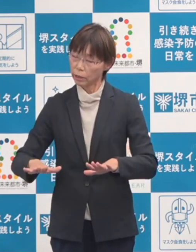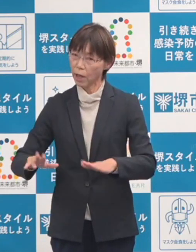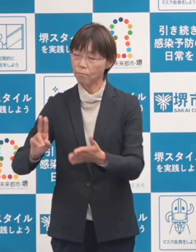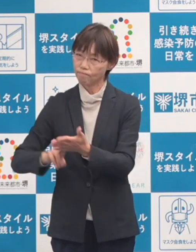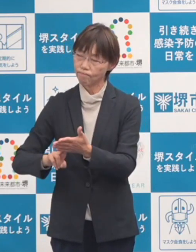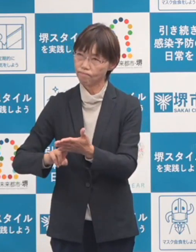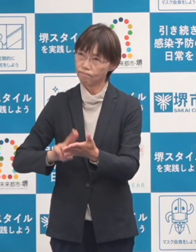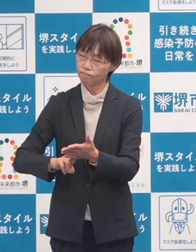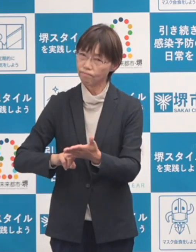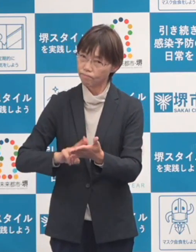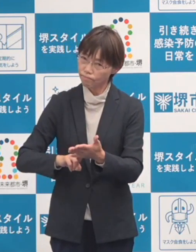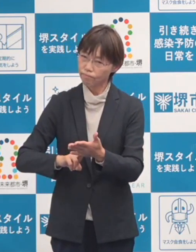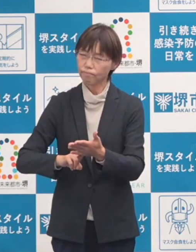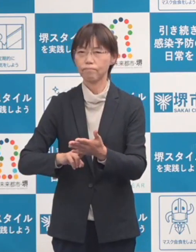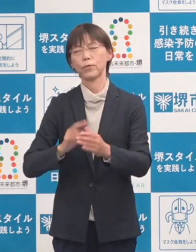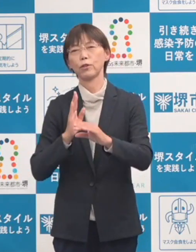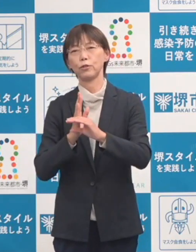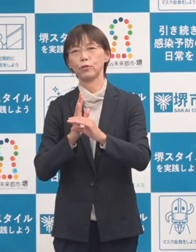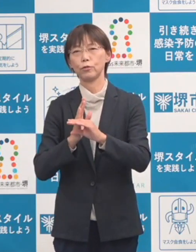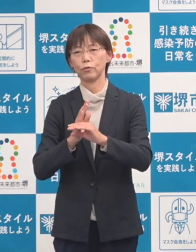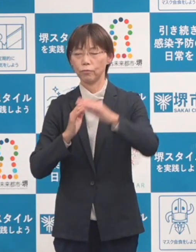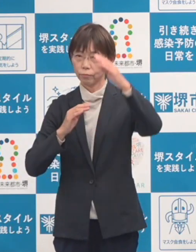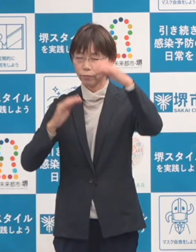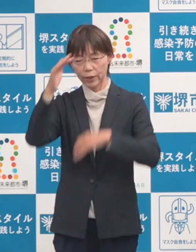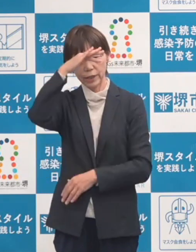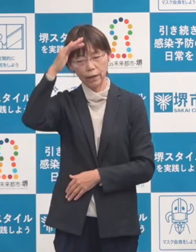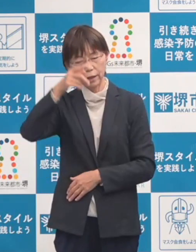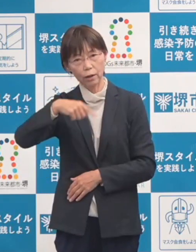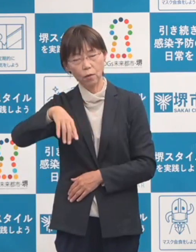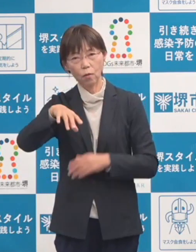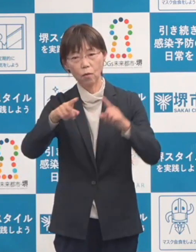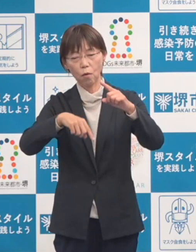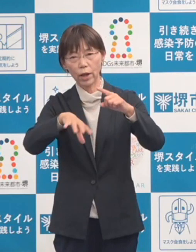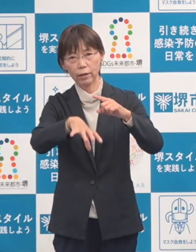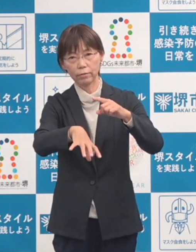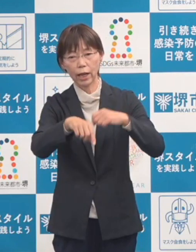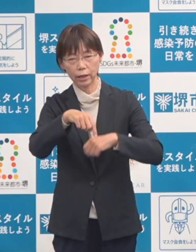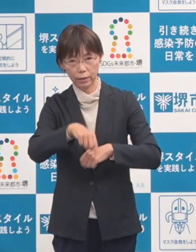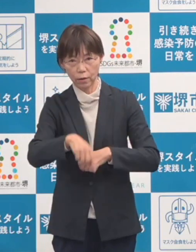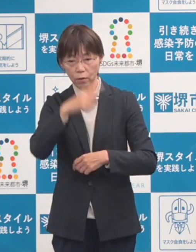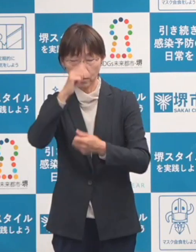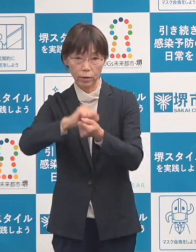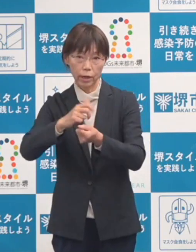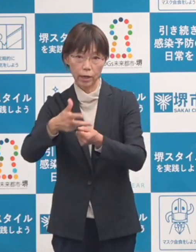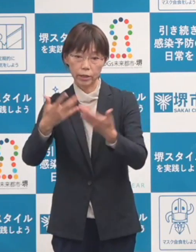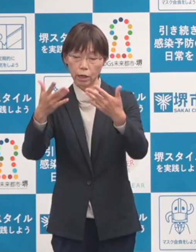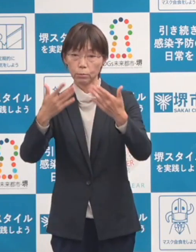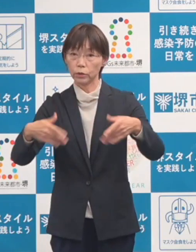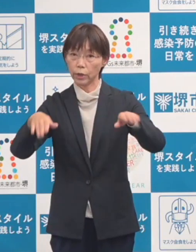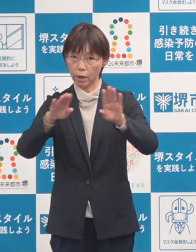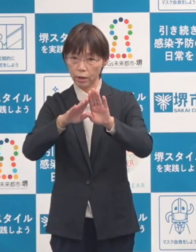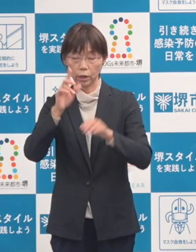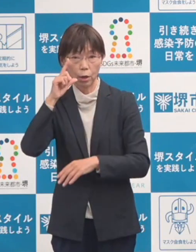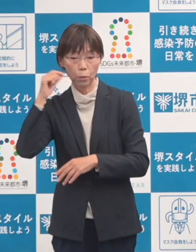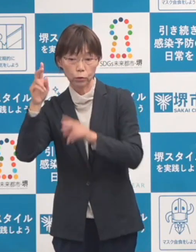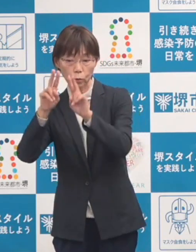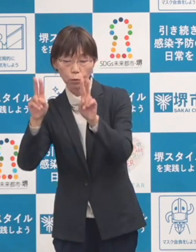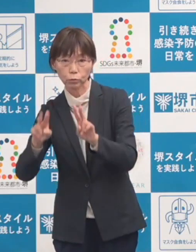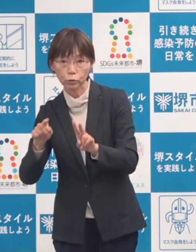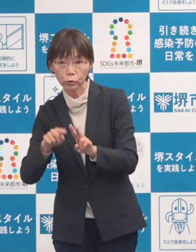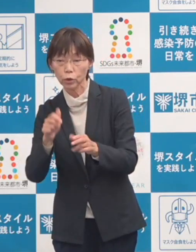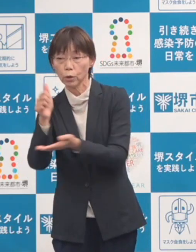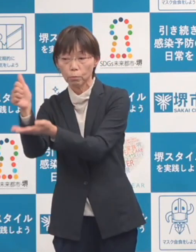ますが、大仙公園でありましたり、大仙公園内の堺市博物館や百舌古墳群ビジターセン